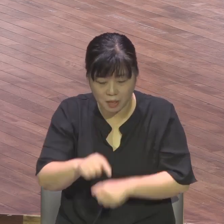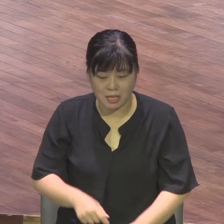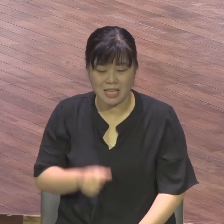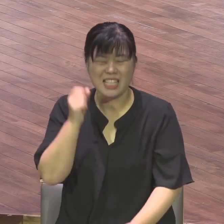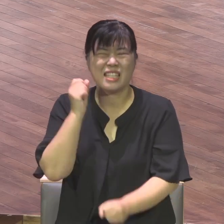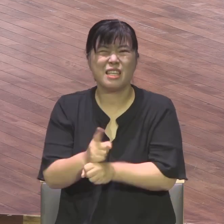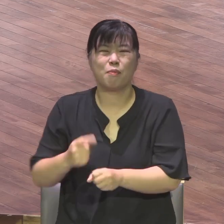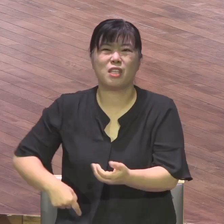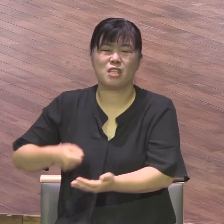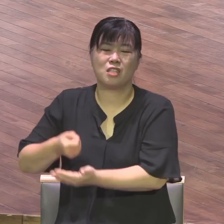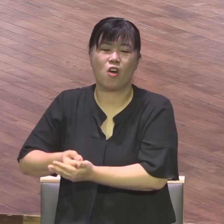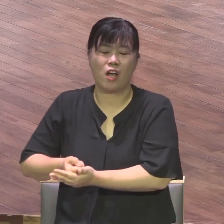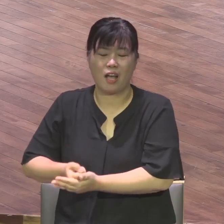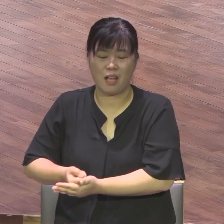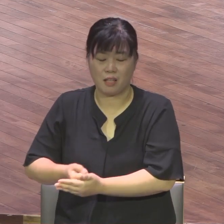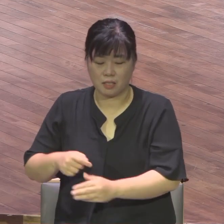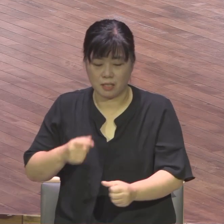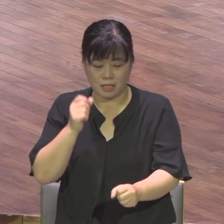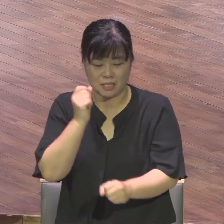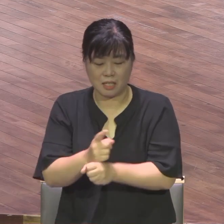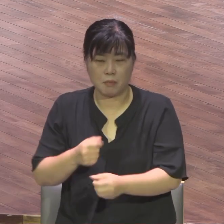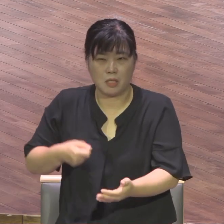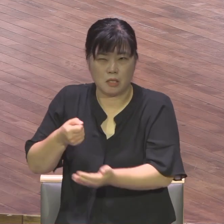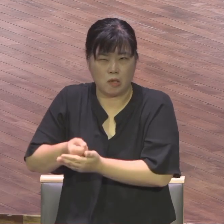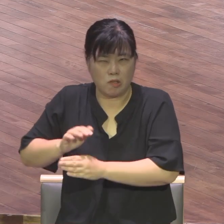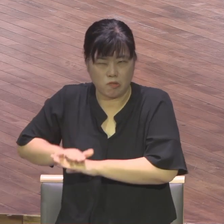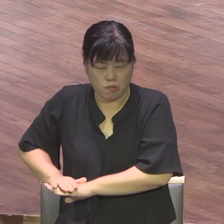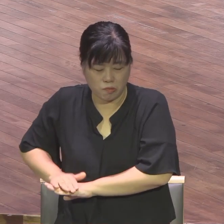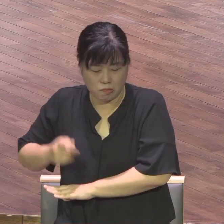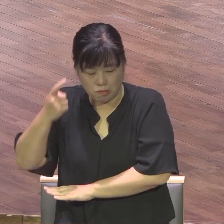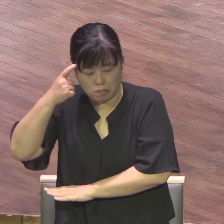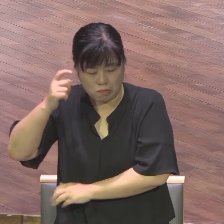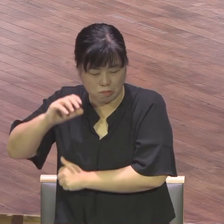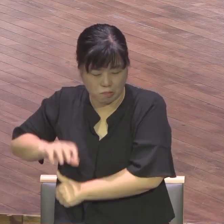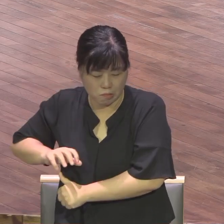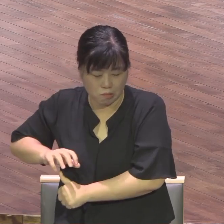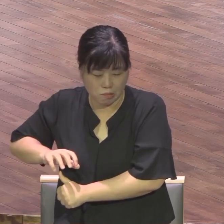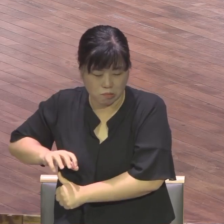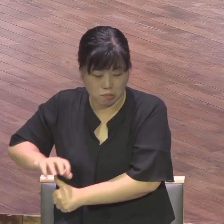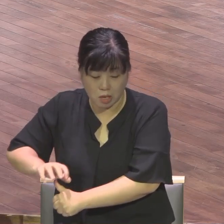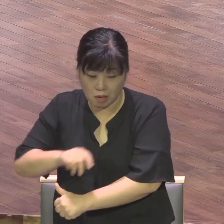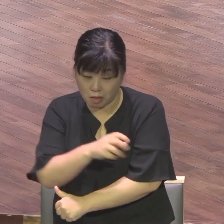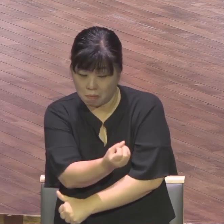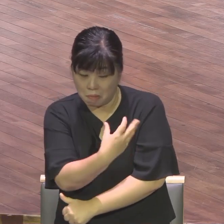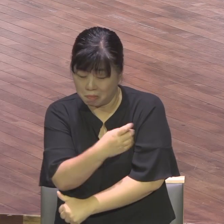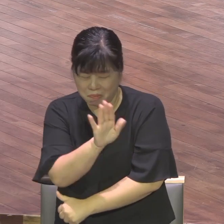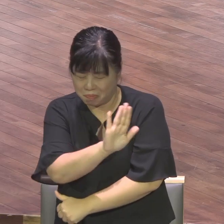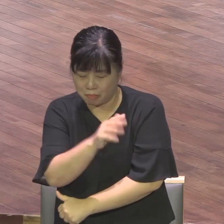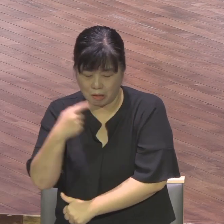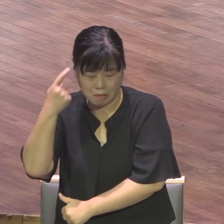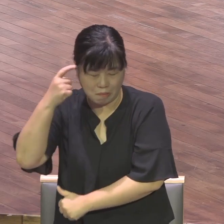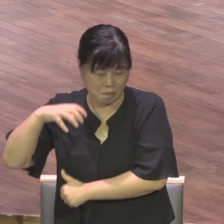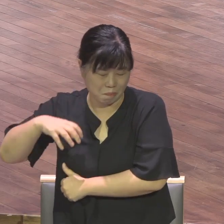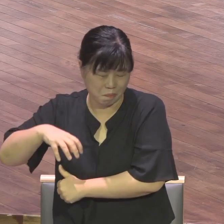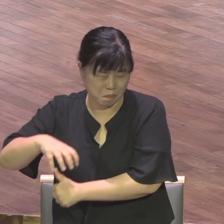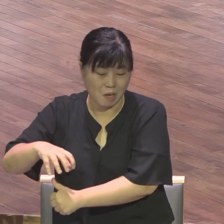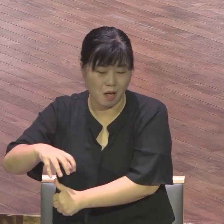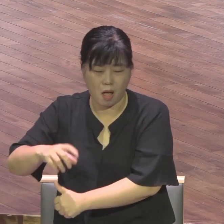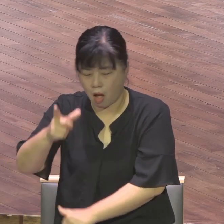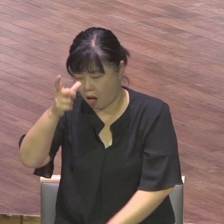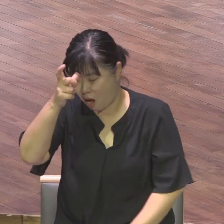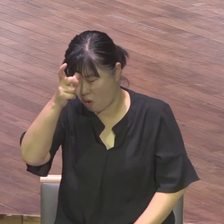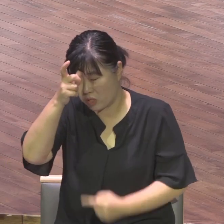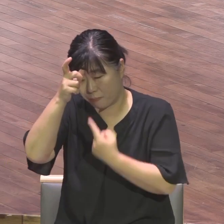어떤 부분에 대해서는 이 전후 좌우를 잘 살펴보고 판단하는 것이 아니고 이미 자기 판단, 자기 편견,